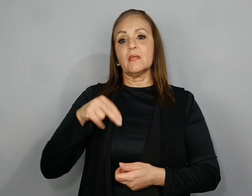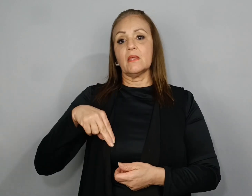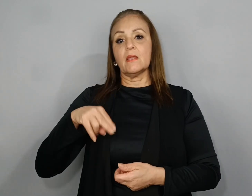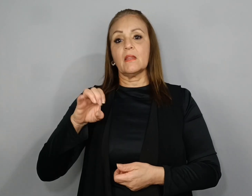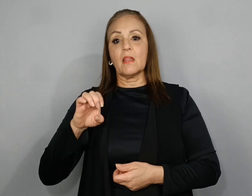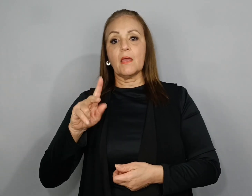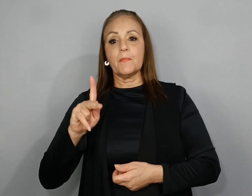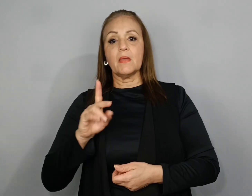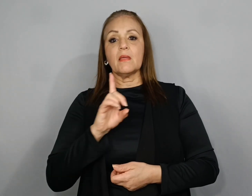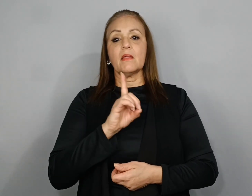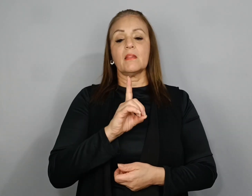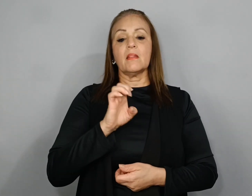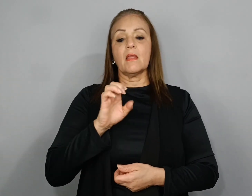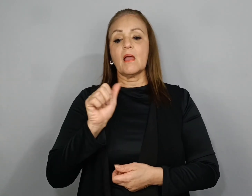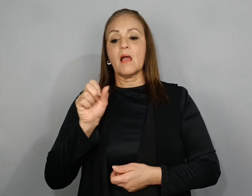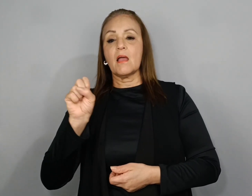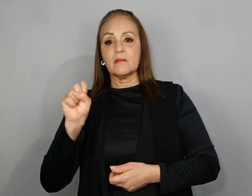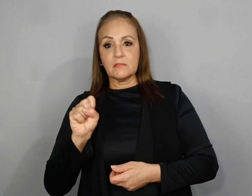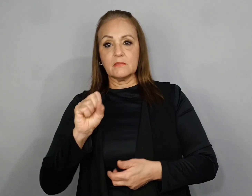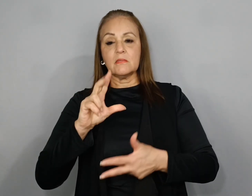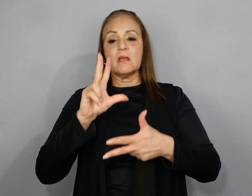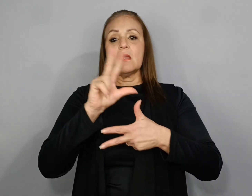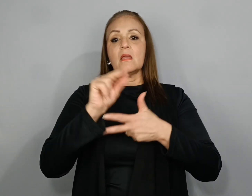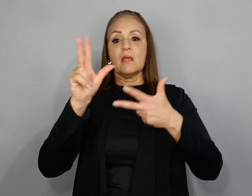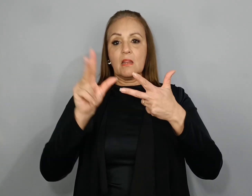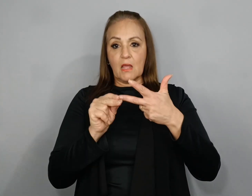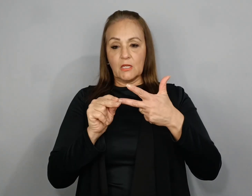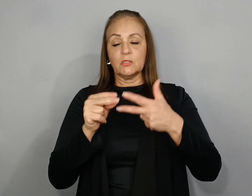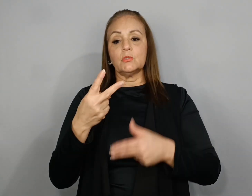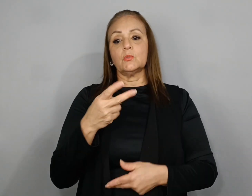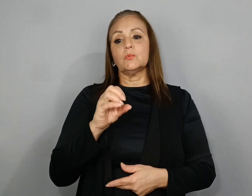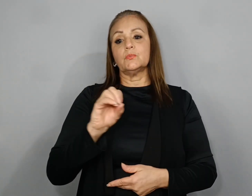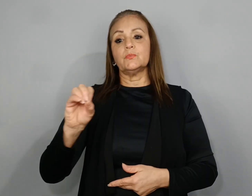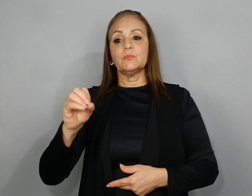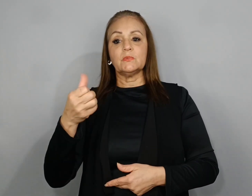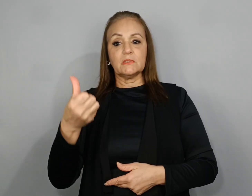DAES, ENAD 2006.